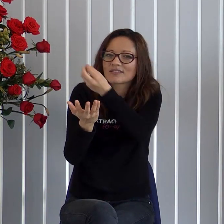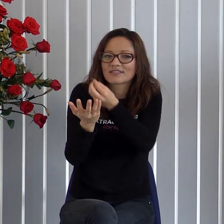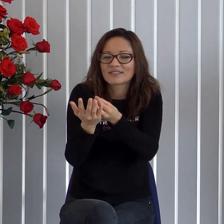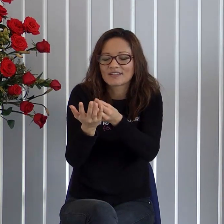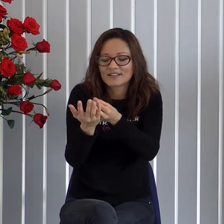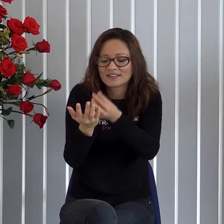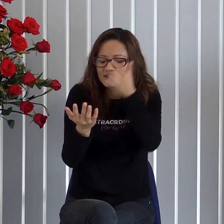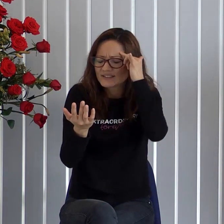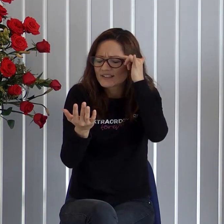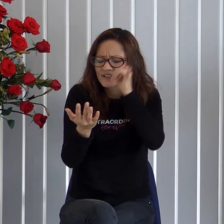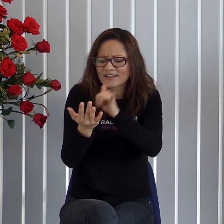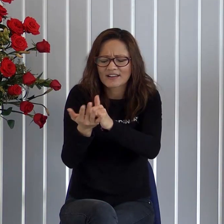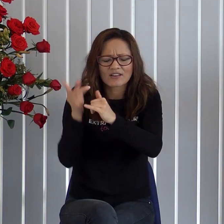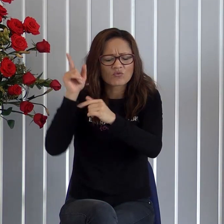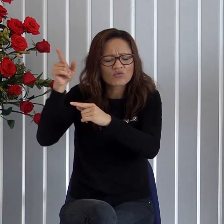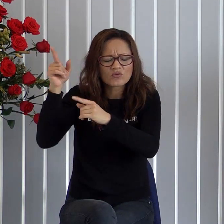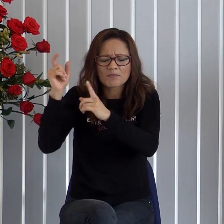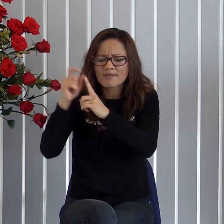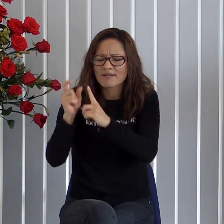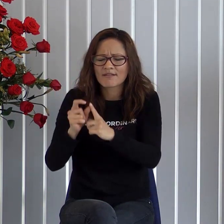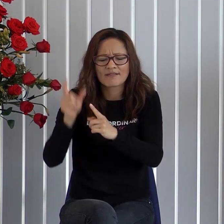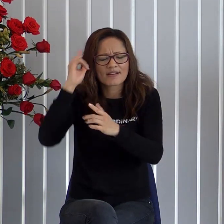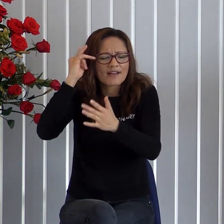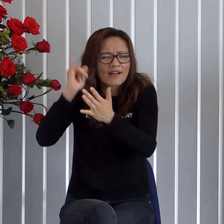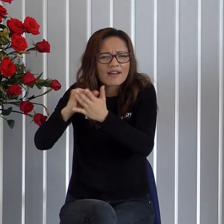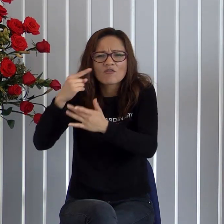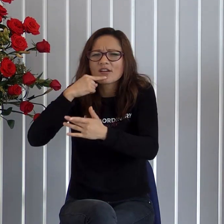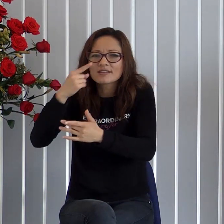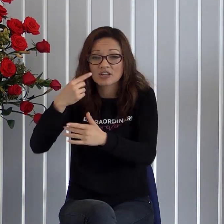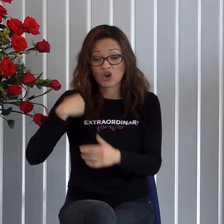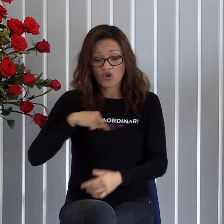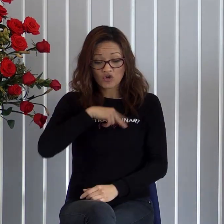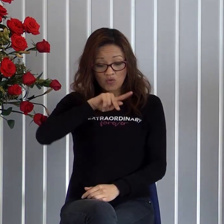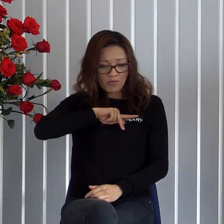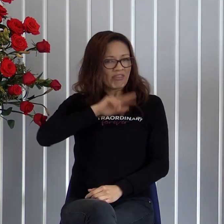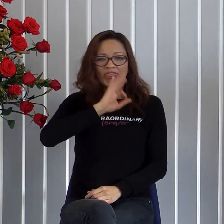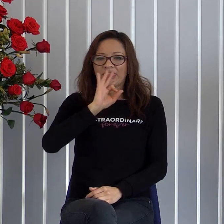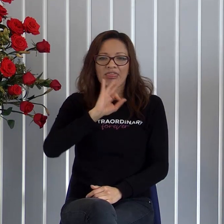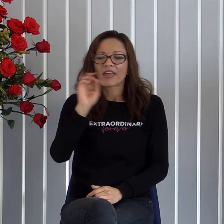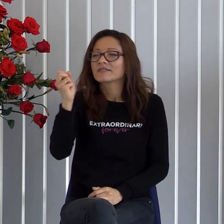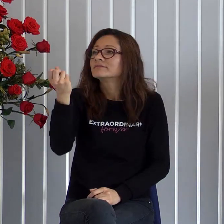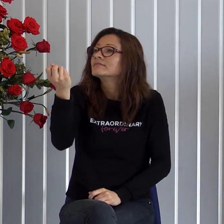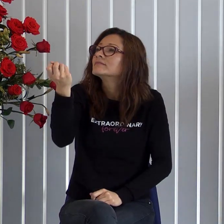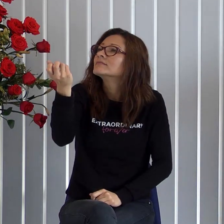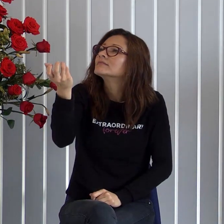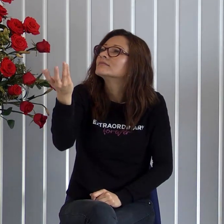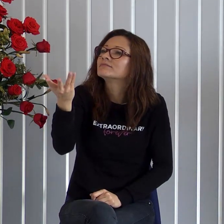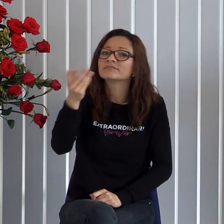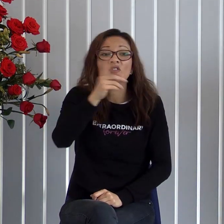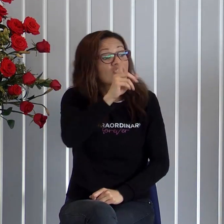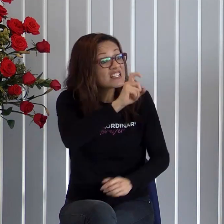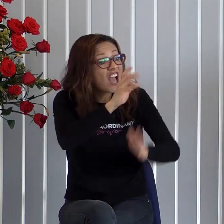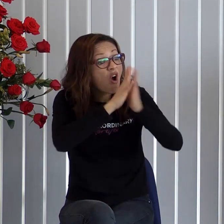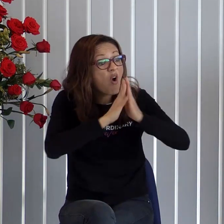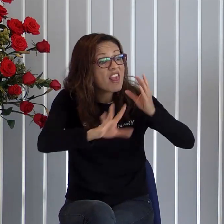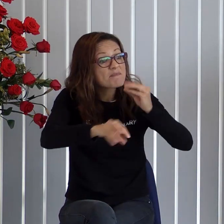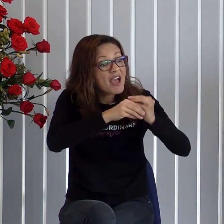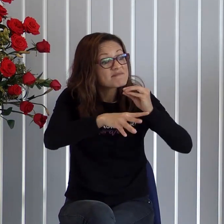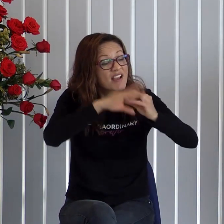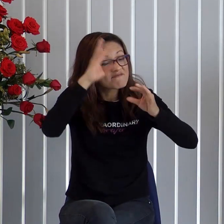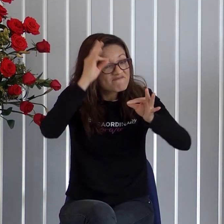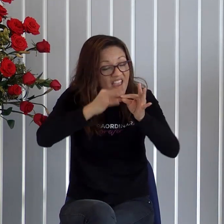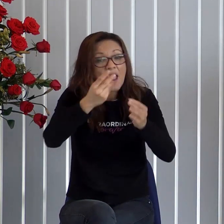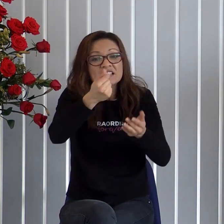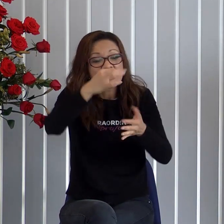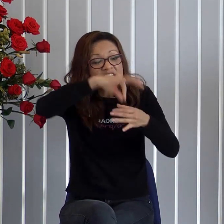Solamente creemos lo que Él dice. No es nada de nosotros. No, tiene que orar más. No. No, tiene que